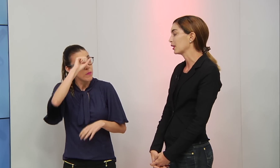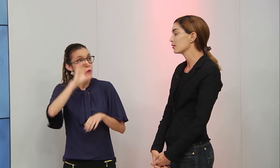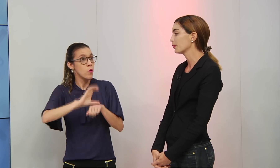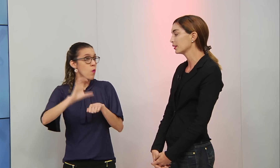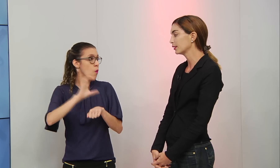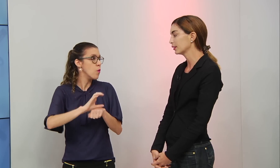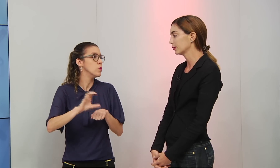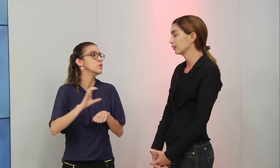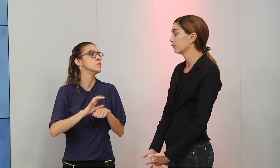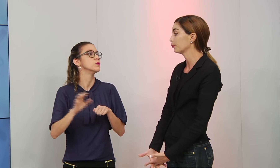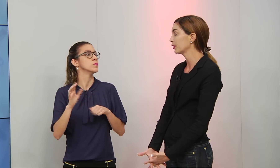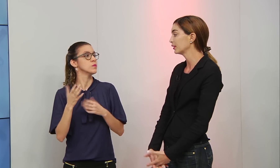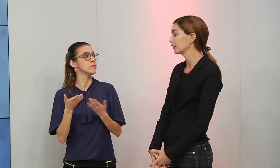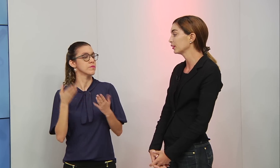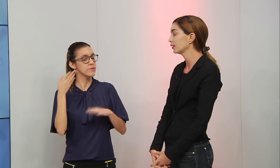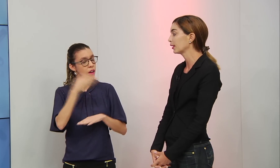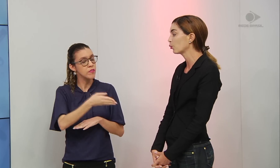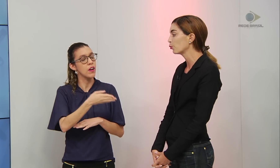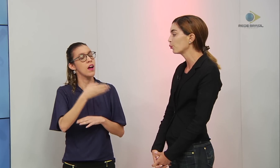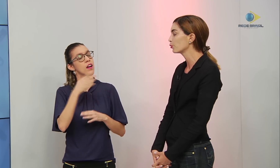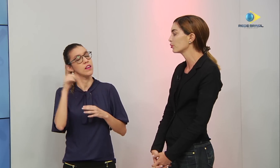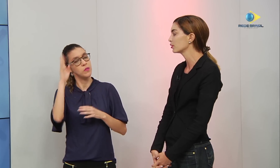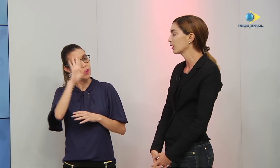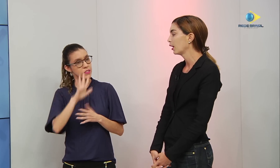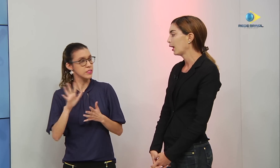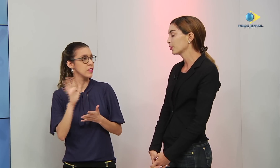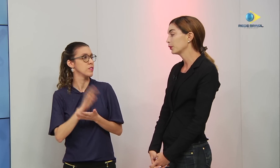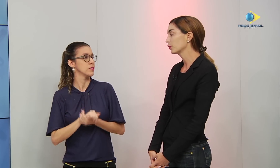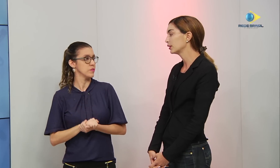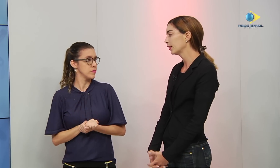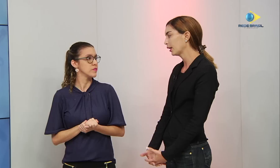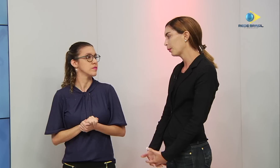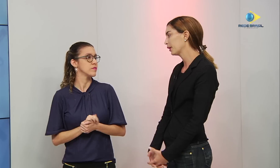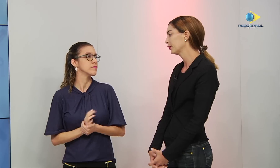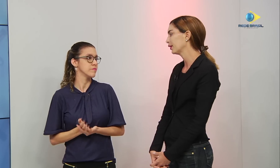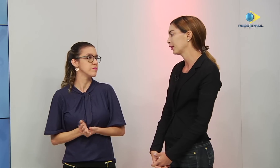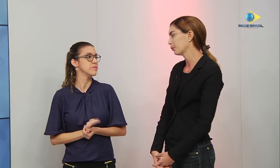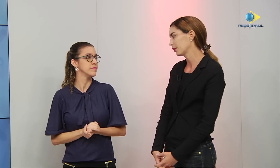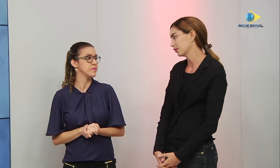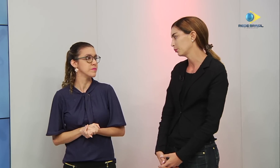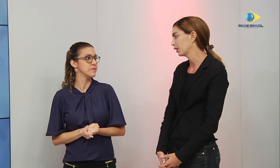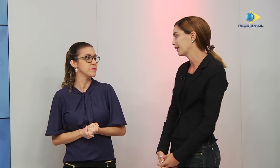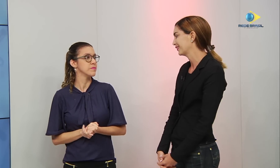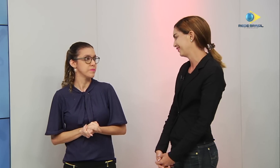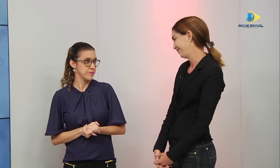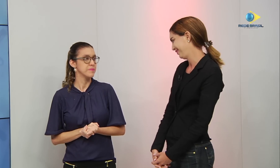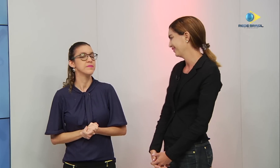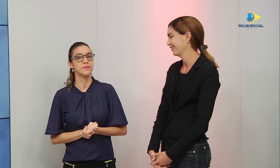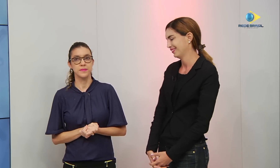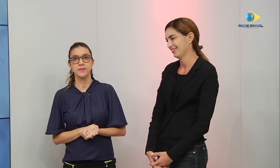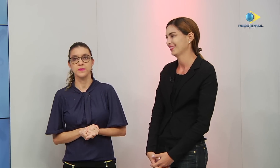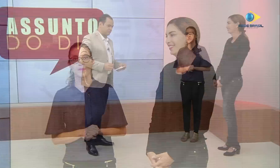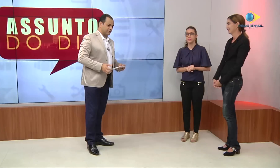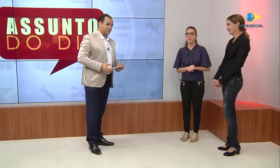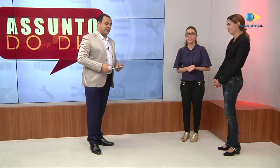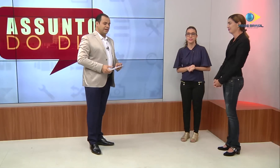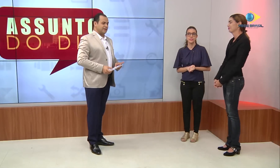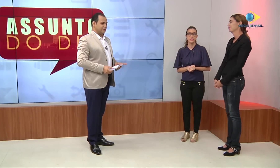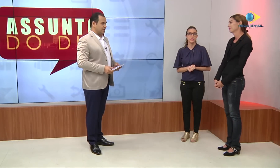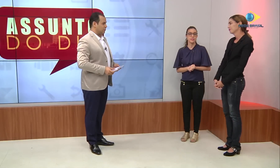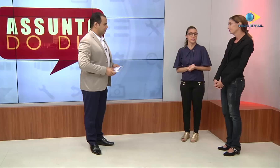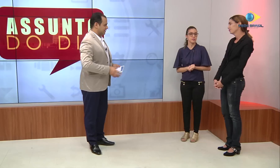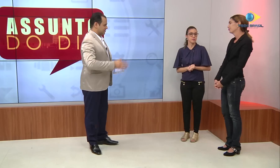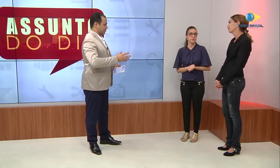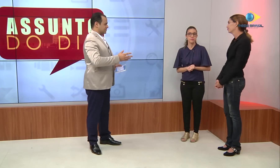ainda, mas precisa ter cursos, as pessoas irem aprender para ter essa comunicação. Perfeito, perfeito.